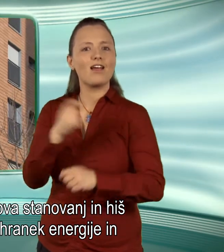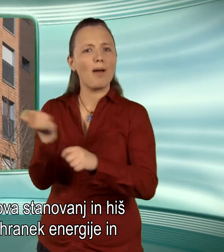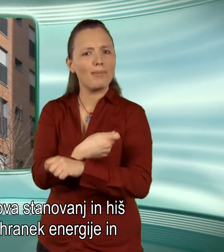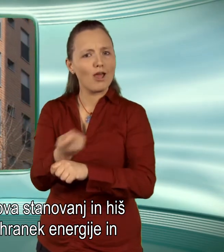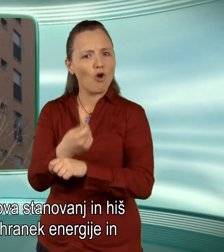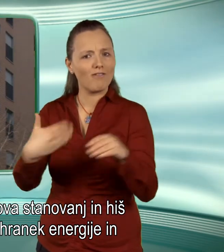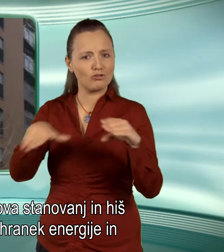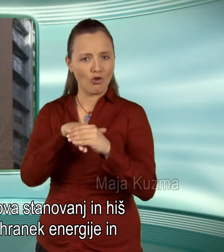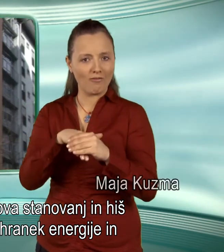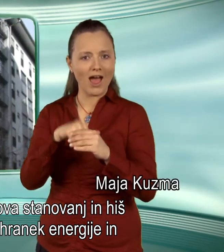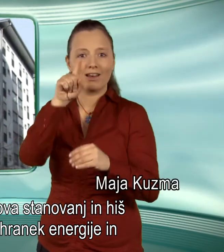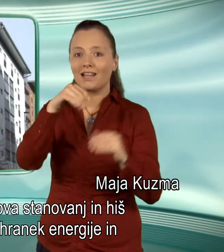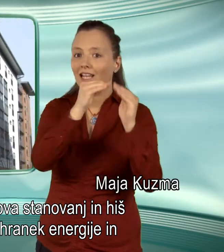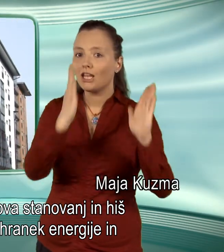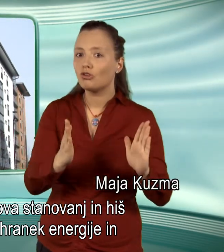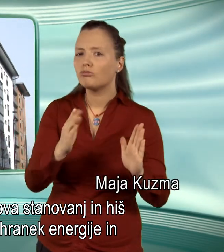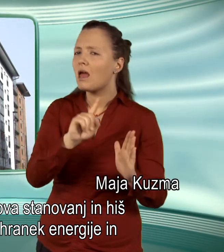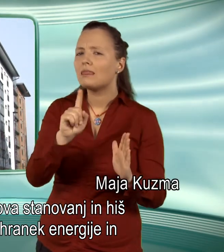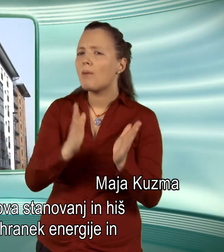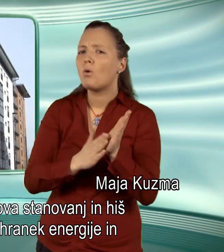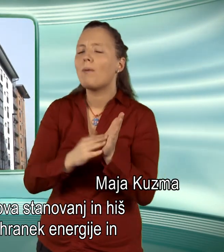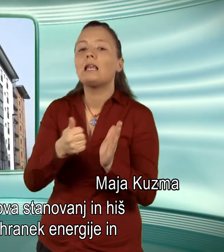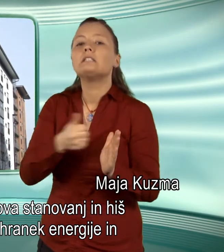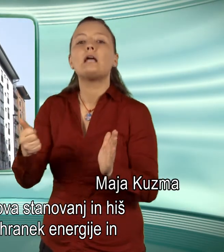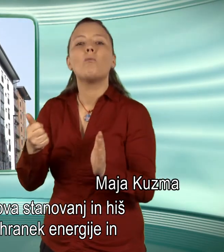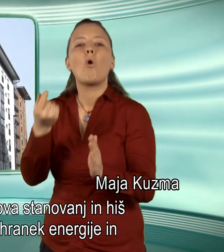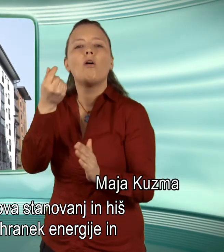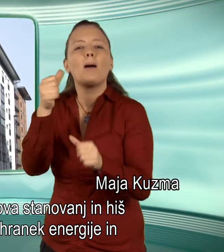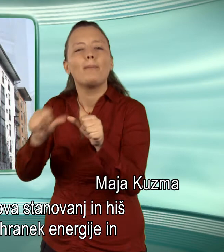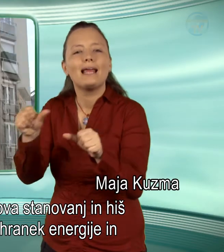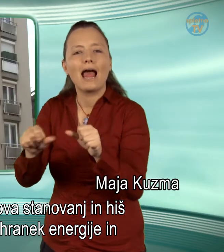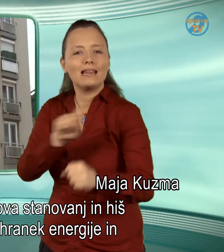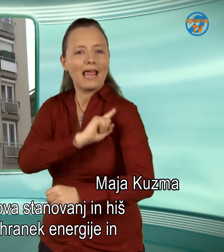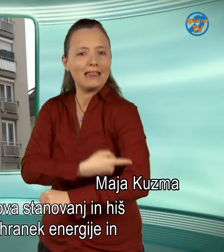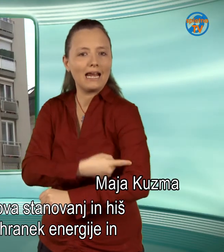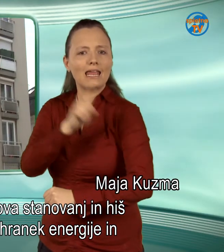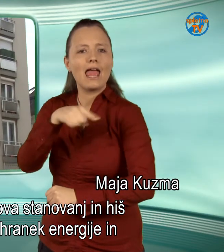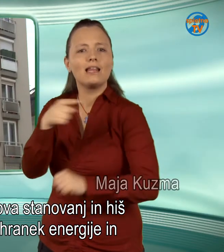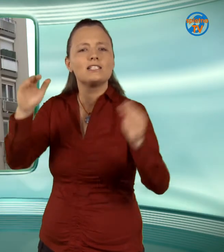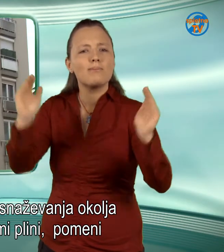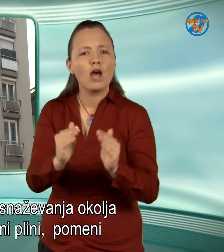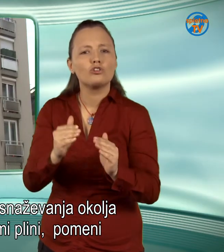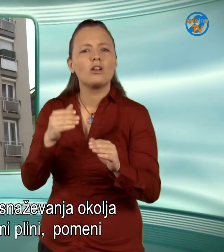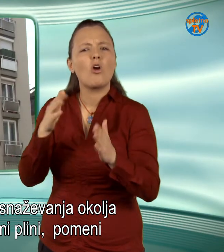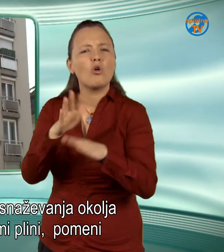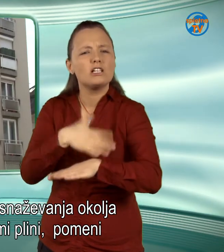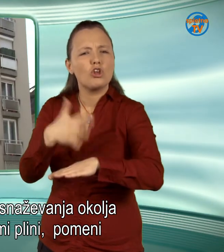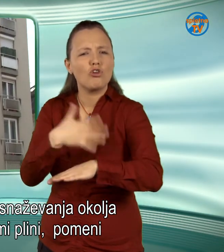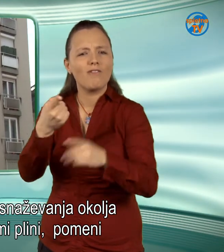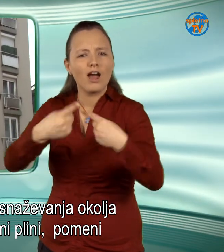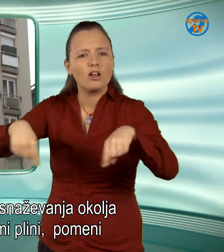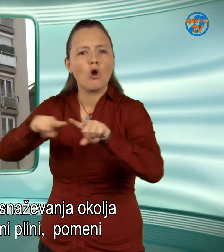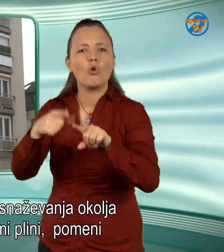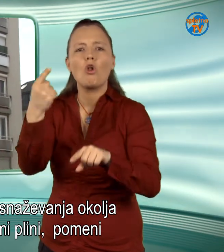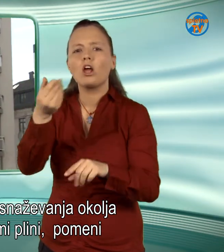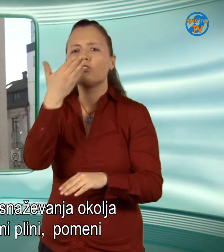Energetska prenova stanovanj in hiš ne pomeni le prihranek energije in zmanjšanje onesnaževanja okolja s